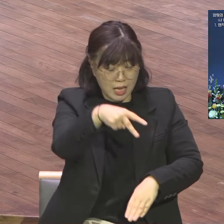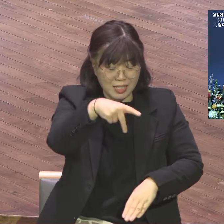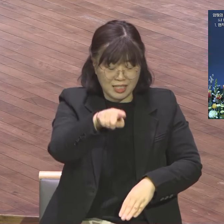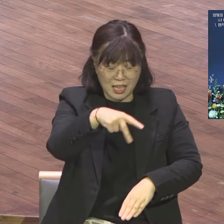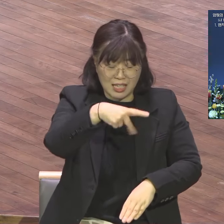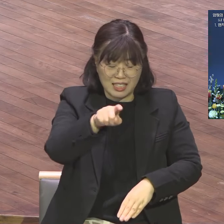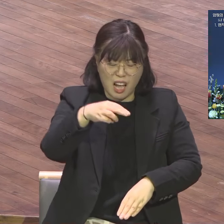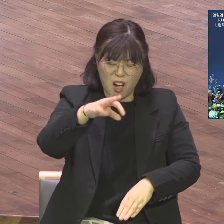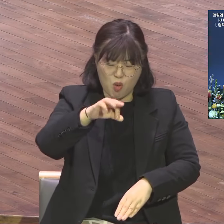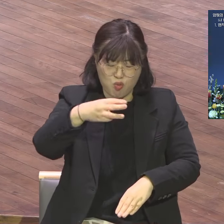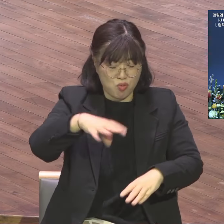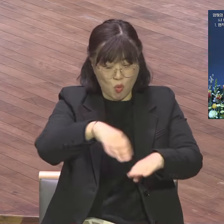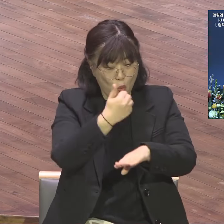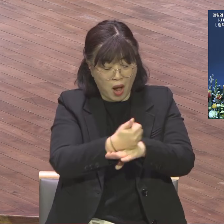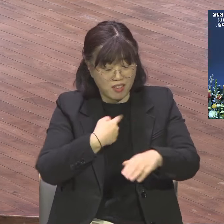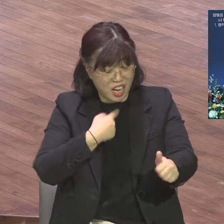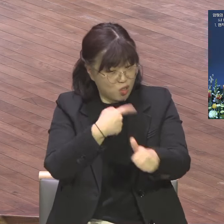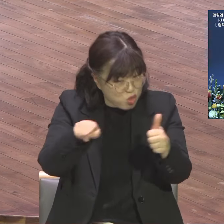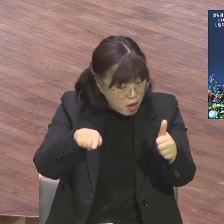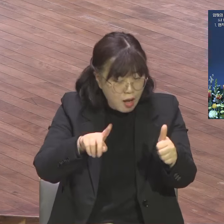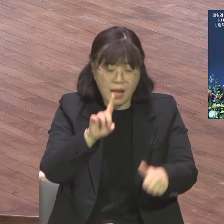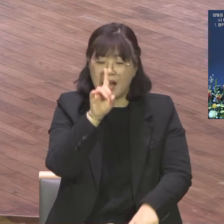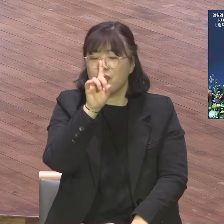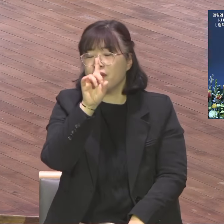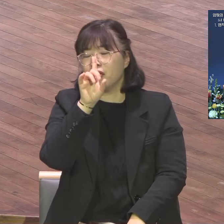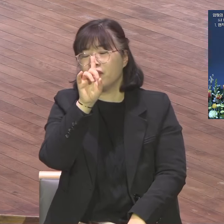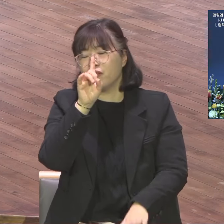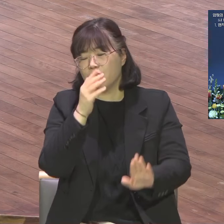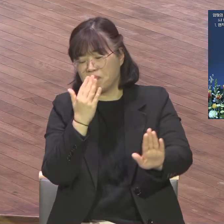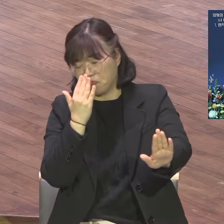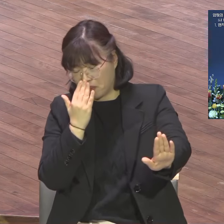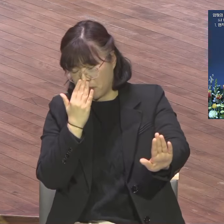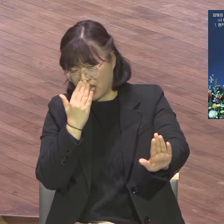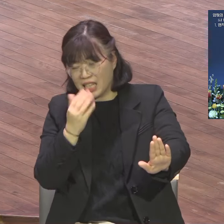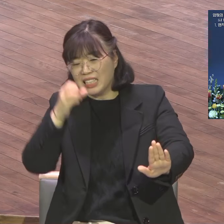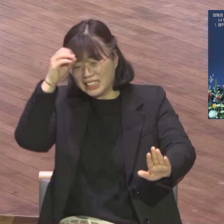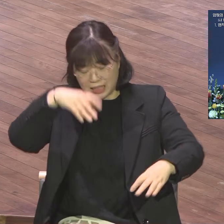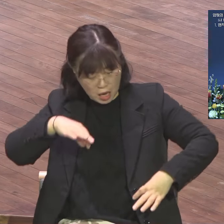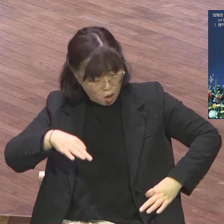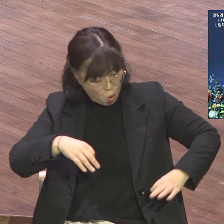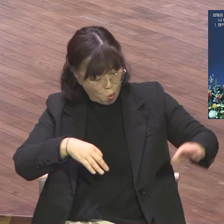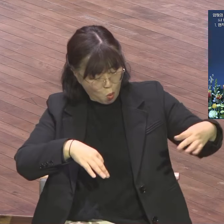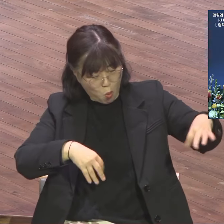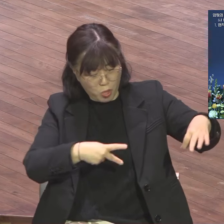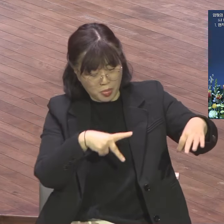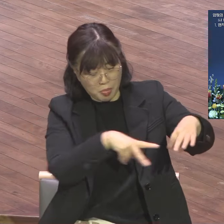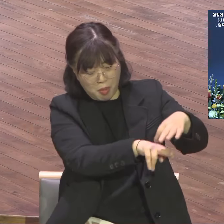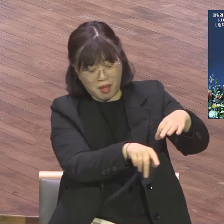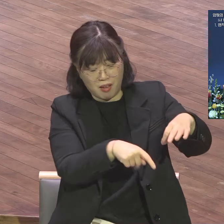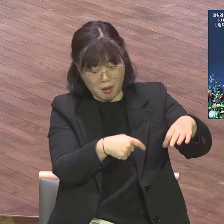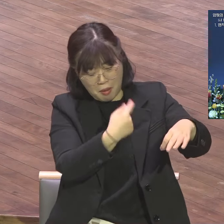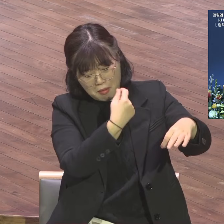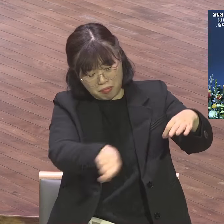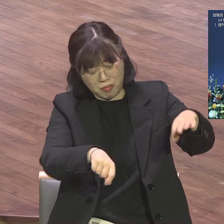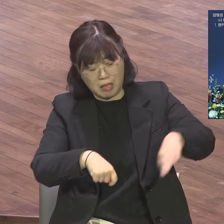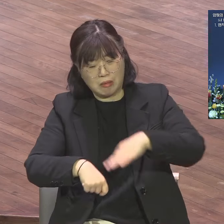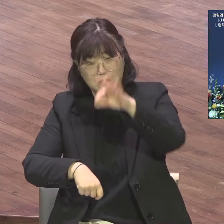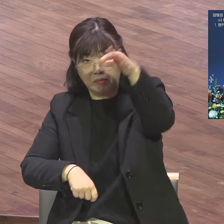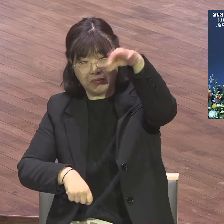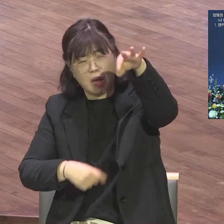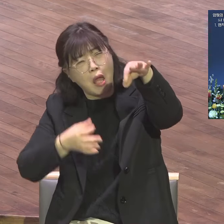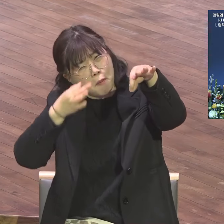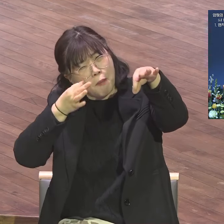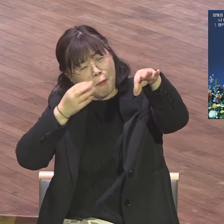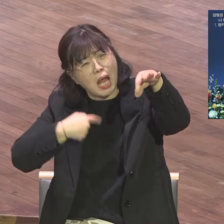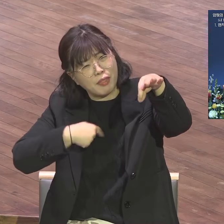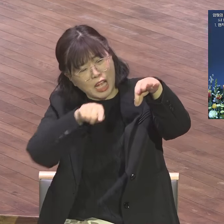나서 왕이 됐잖아요. 왕이 되고 나서 소원이 뭐였냐? 성전 짓는 거였어. 성전을 짓기 위해서